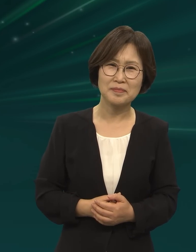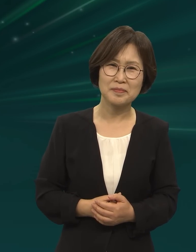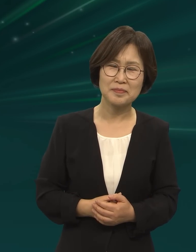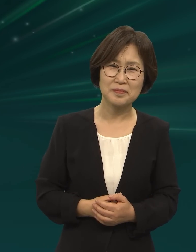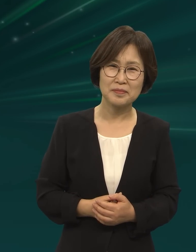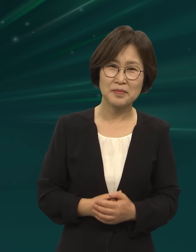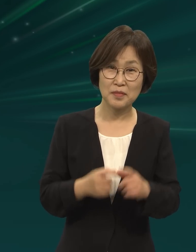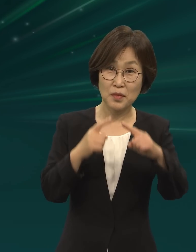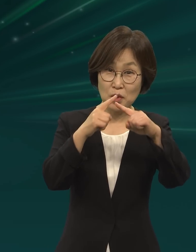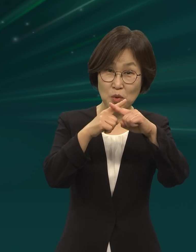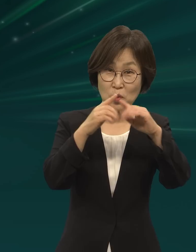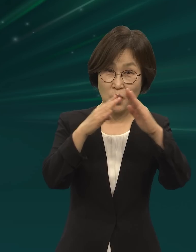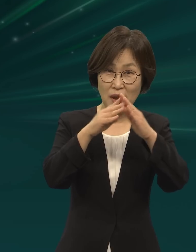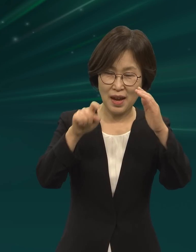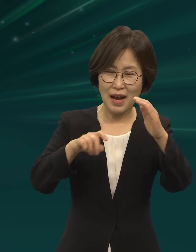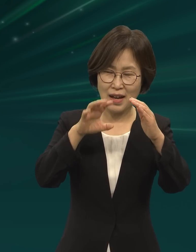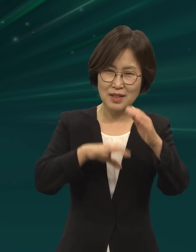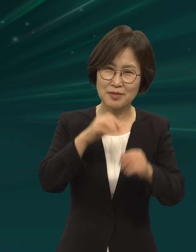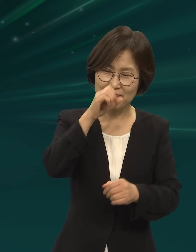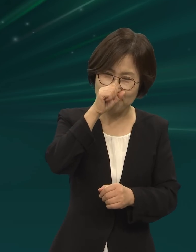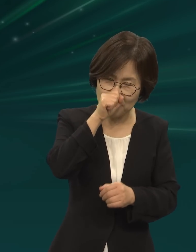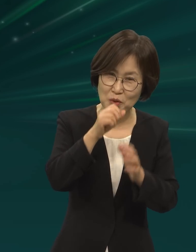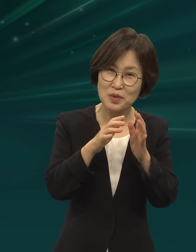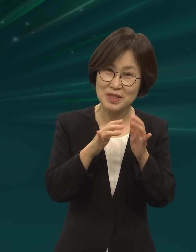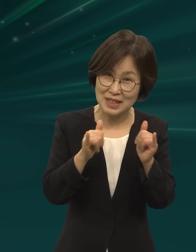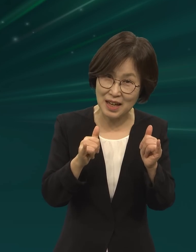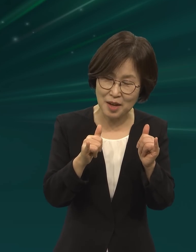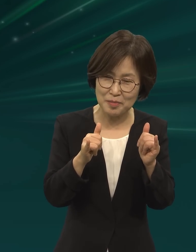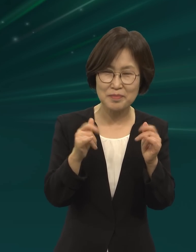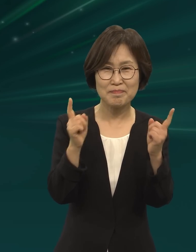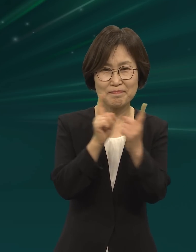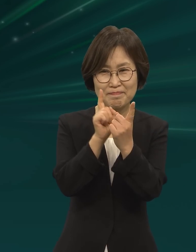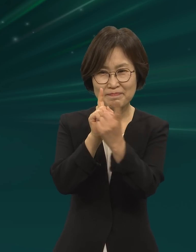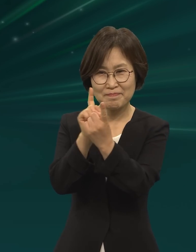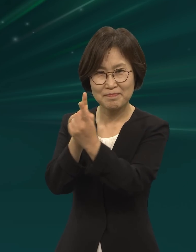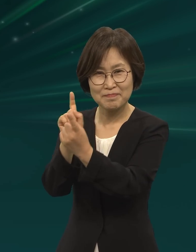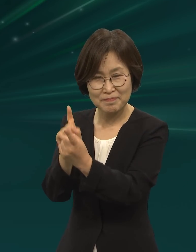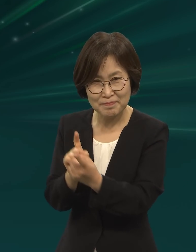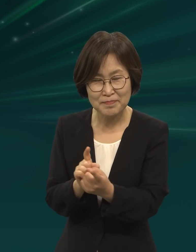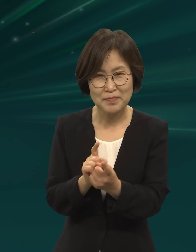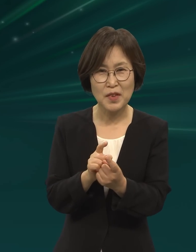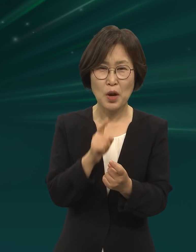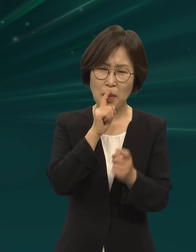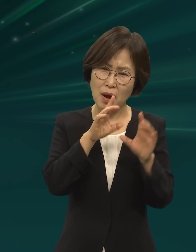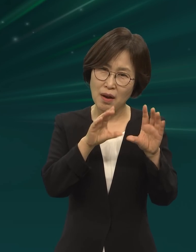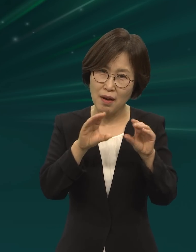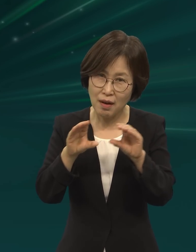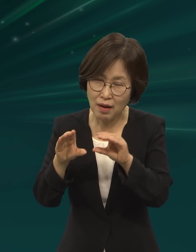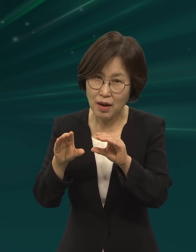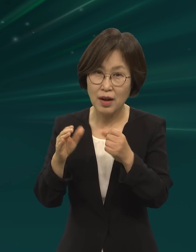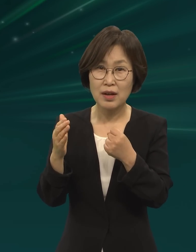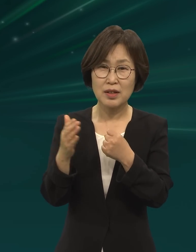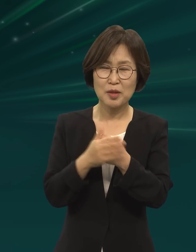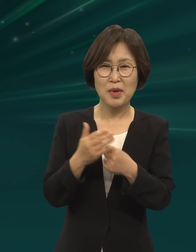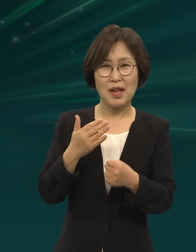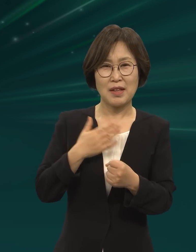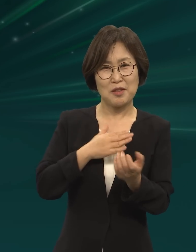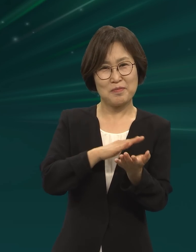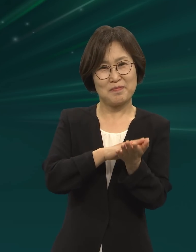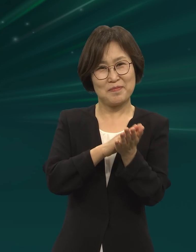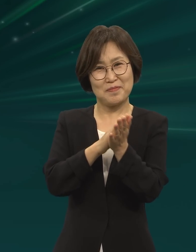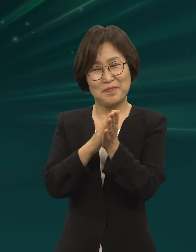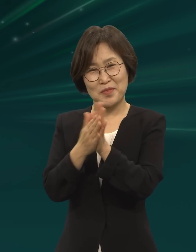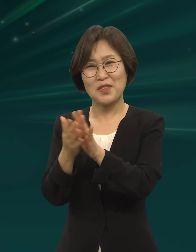교회 안에서 좋은 사람들을 만나고 좋은 말들이 듣게 되니 교회 가는 관심이 많아지고 예수님을 좋아하기